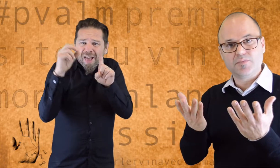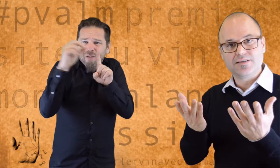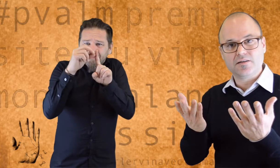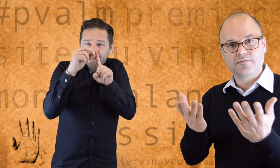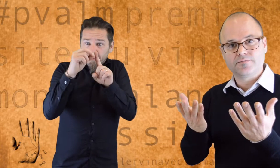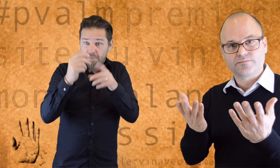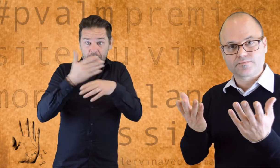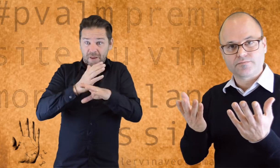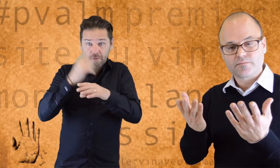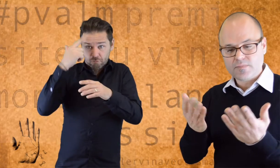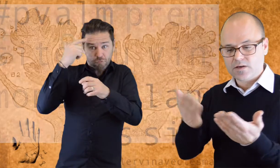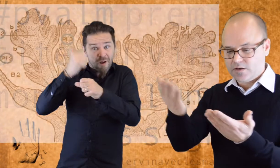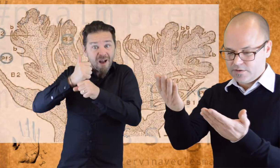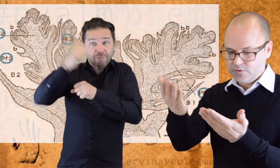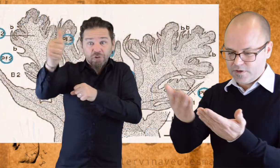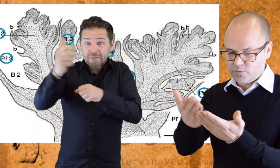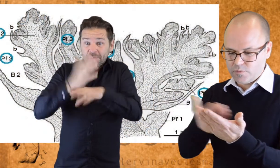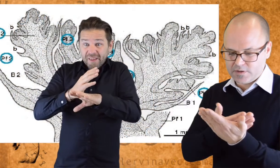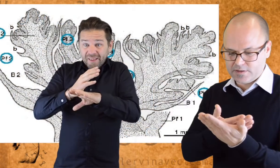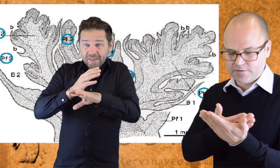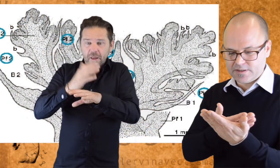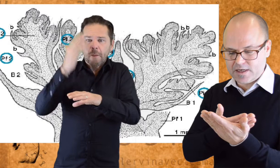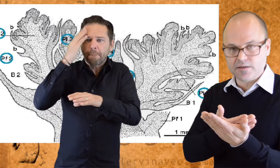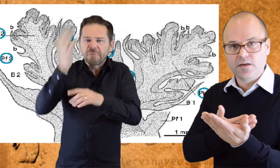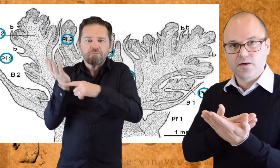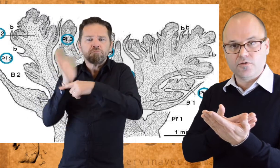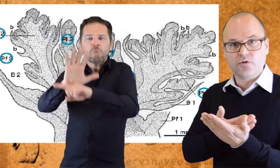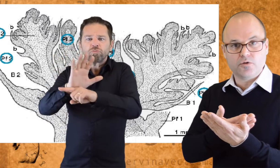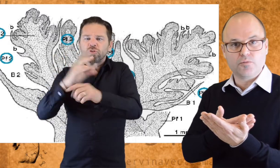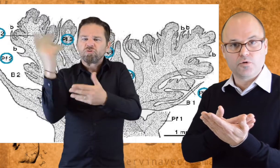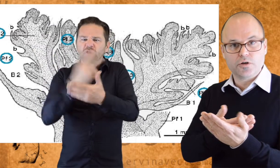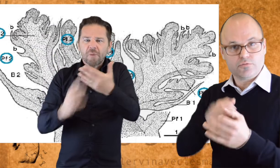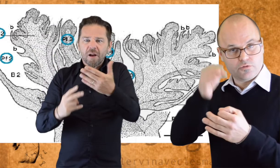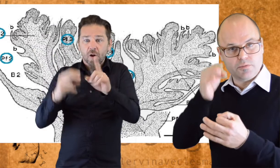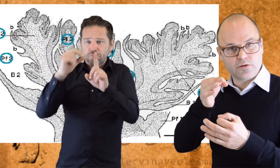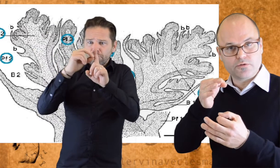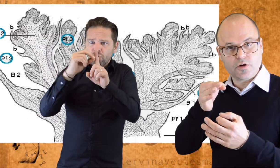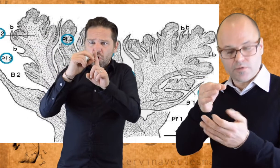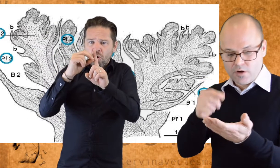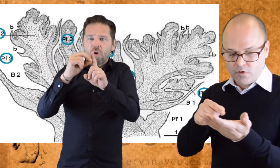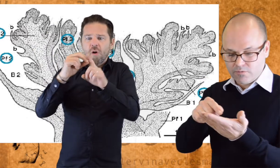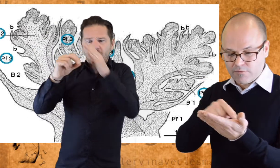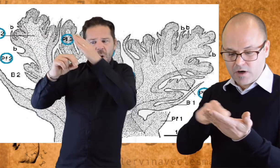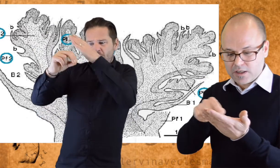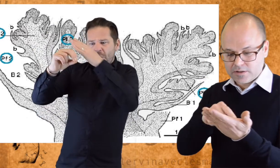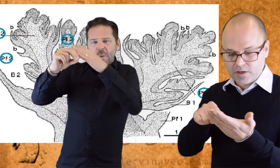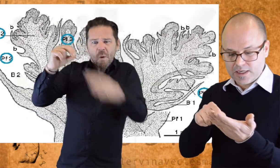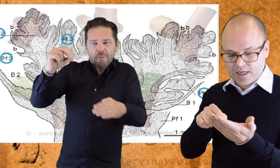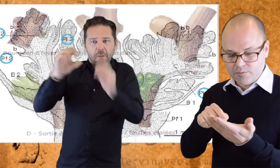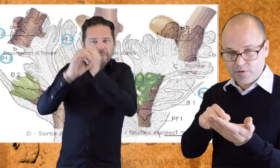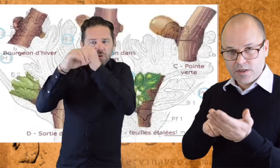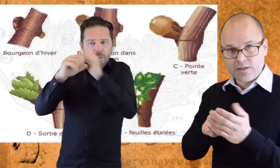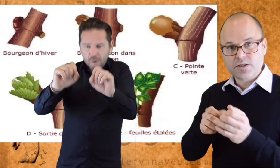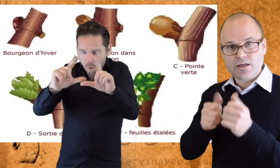prochaine qui est présente. Si on fait une coupe transversale d'un bourgeon sous le microscope, on va voir dans